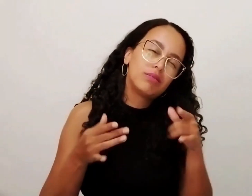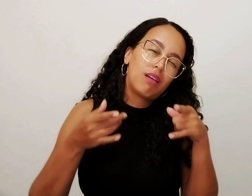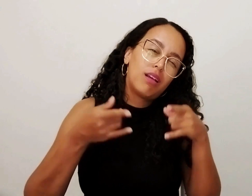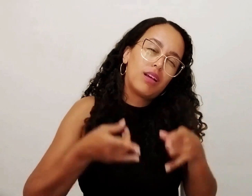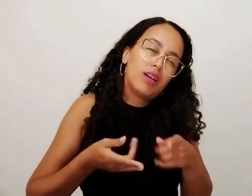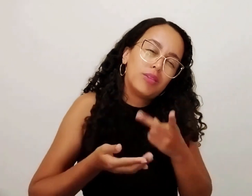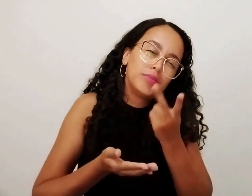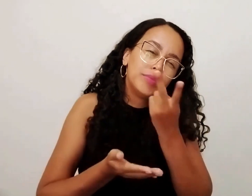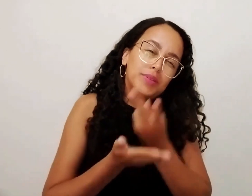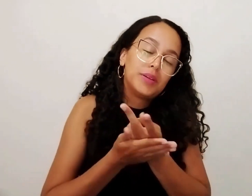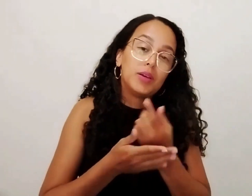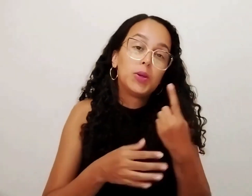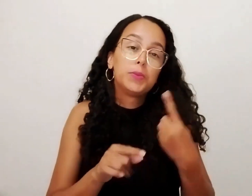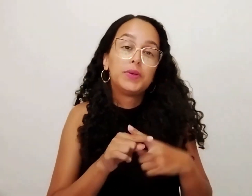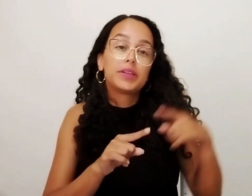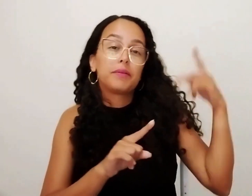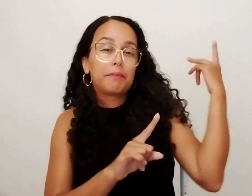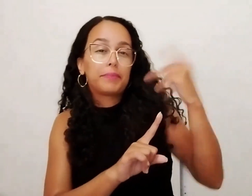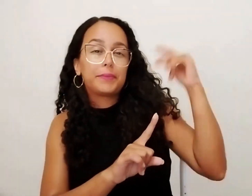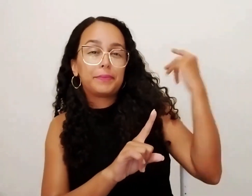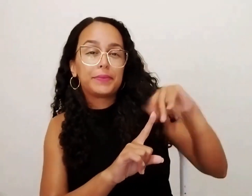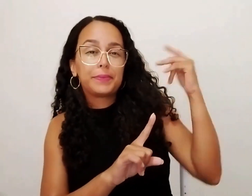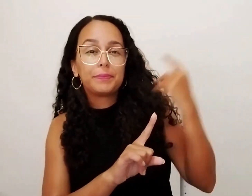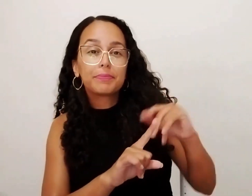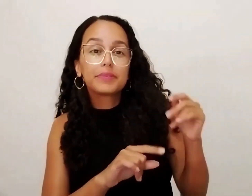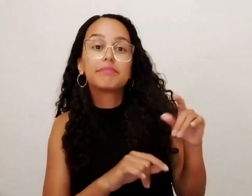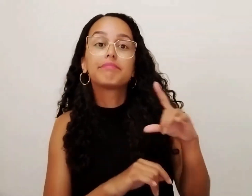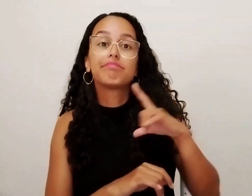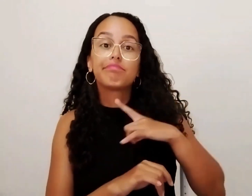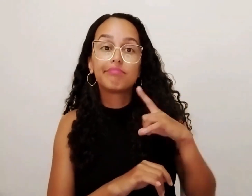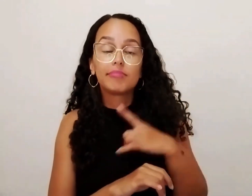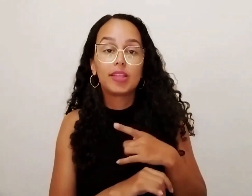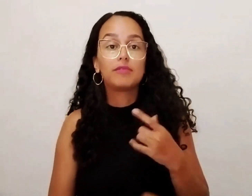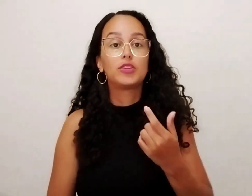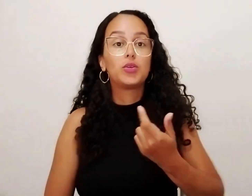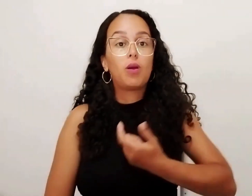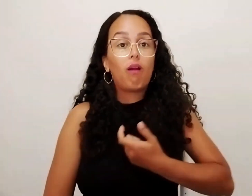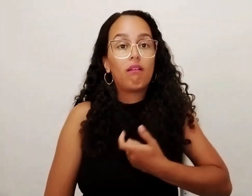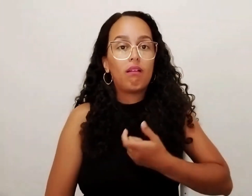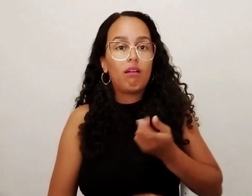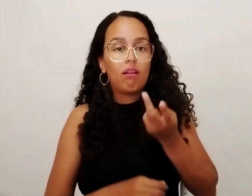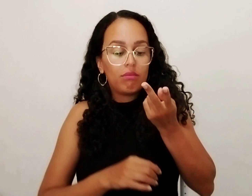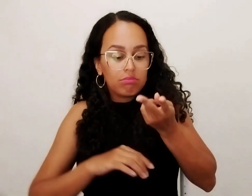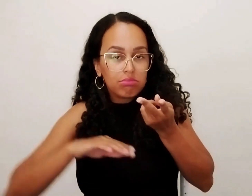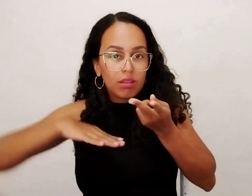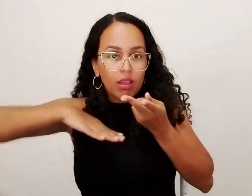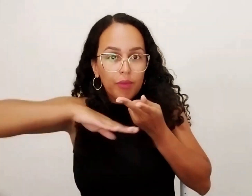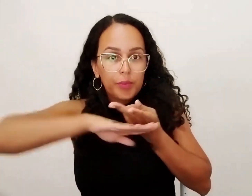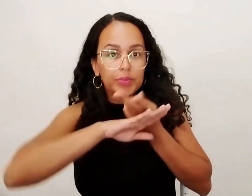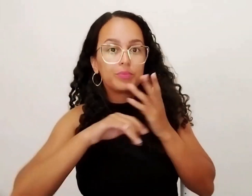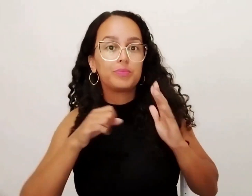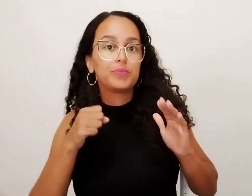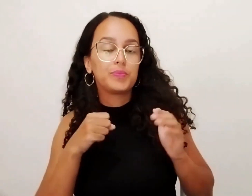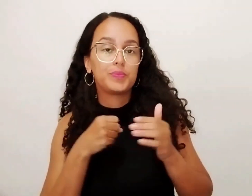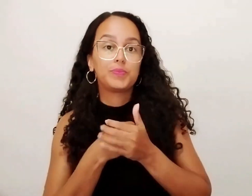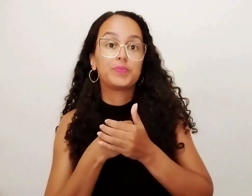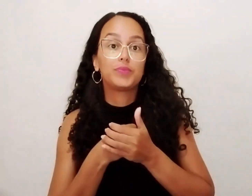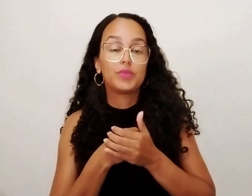Muiraquitã deitado em cima dela. Macunaíma não tem possibilidade de recuperar a